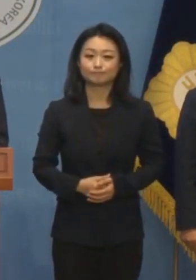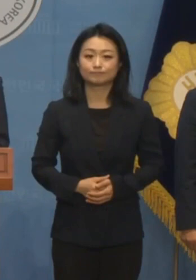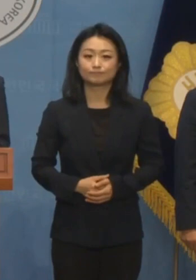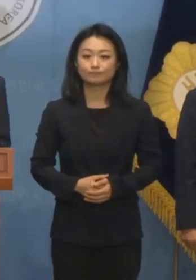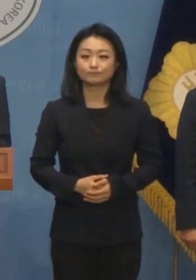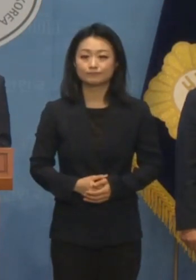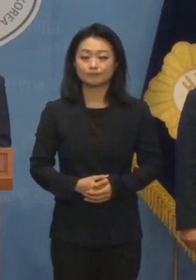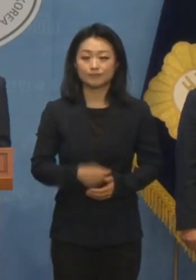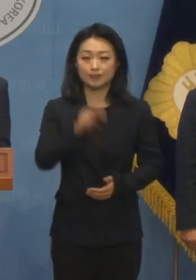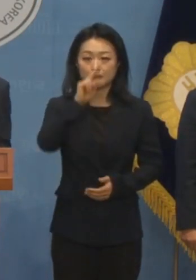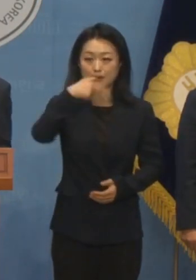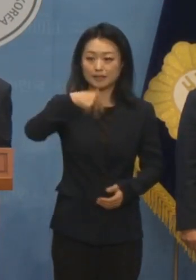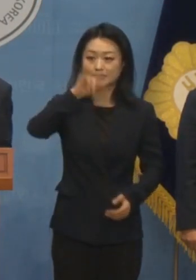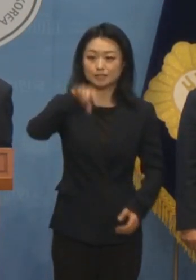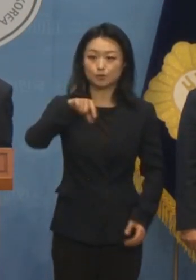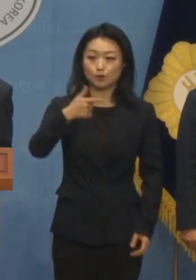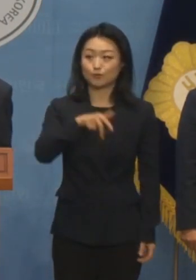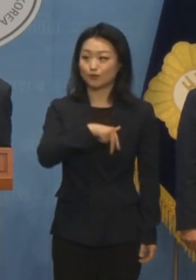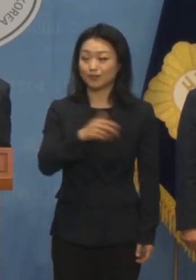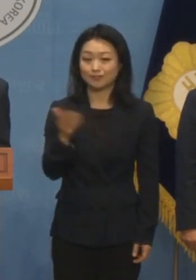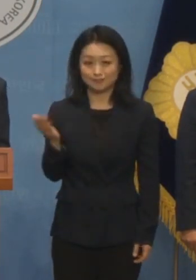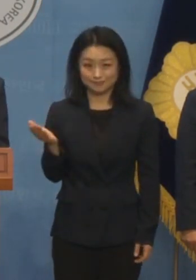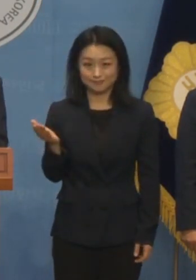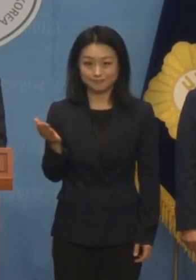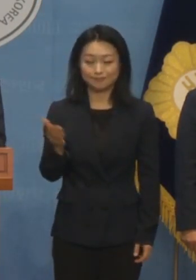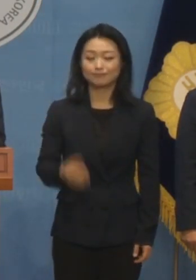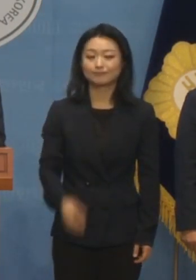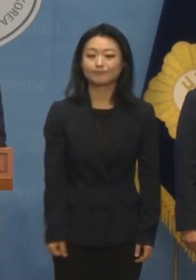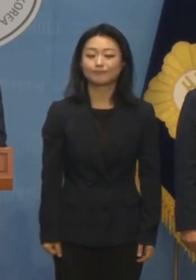드리겠습니다. 박지원 위원님 참석하셨습니다.